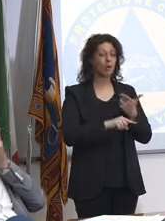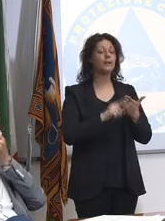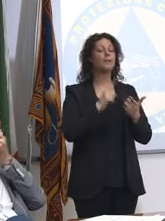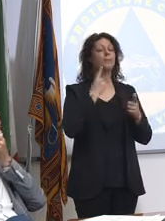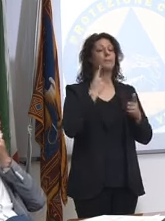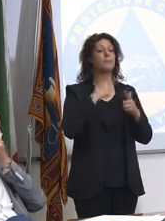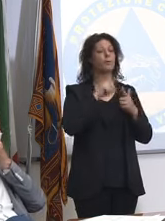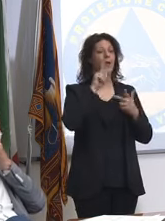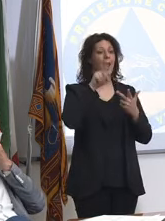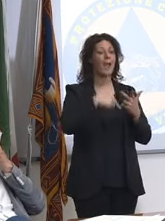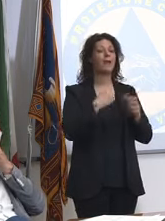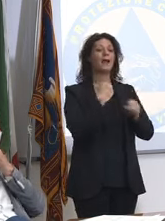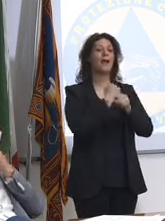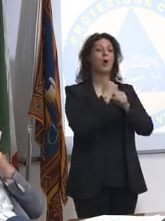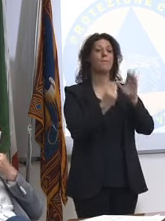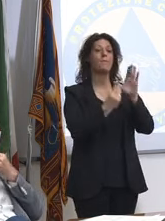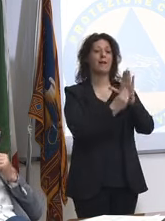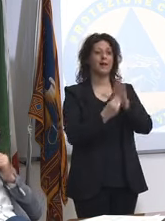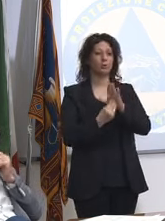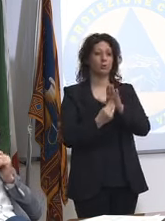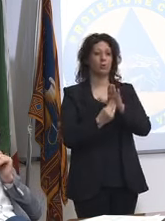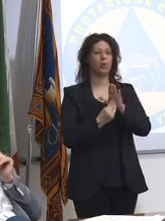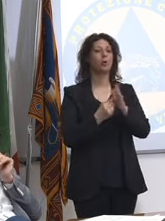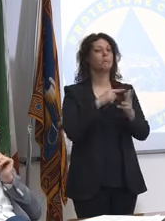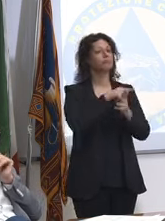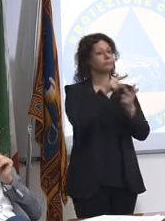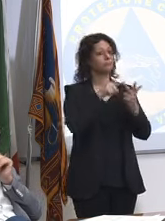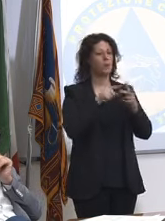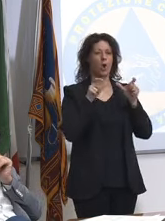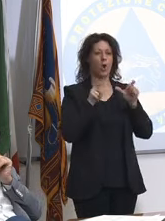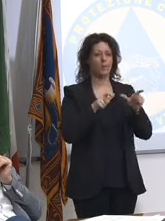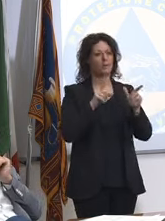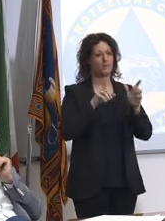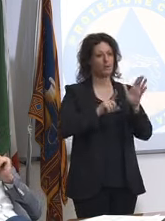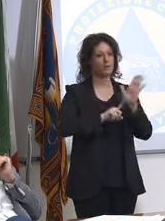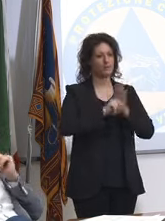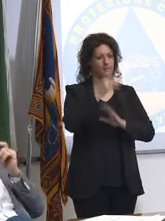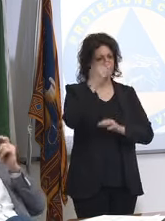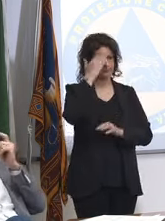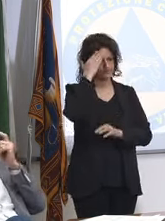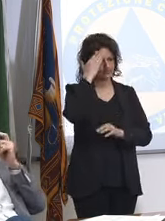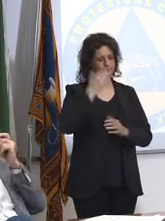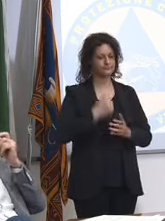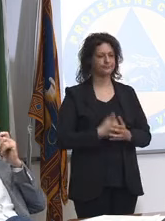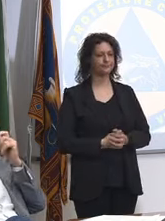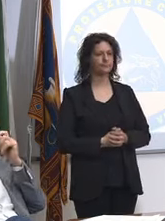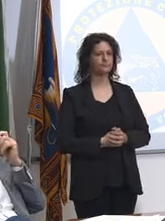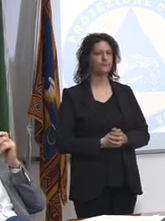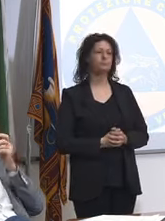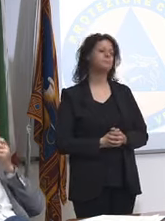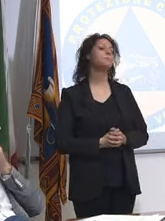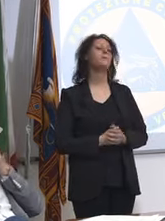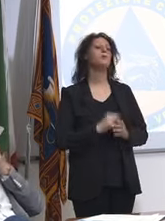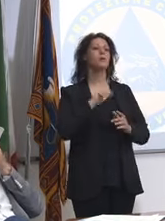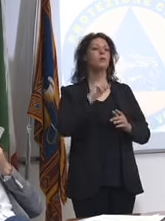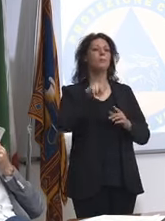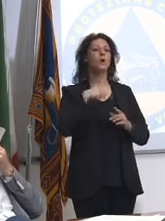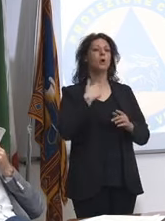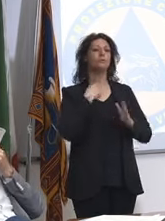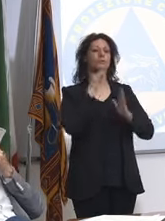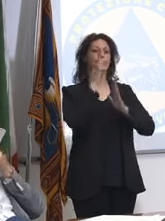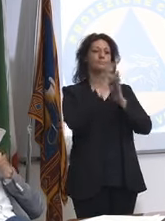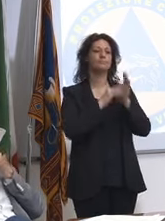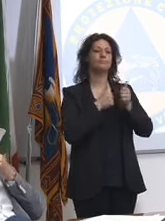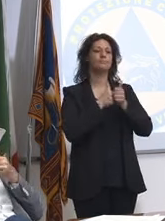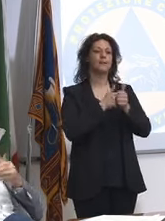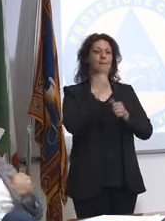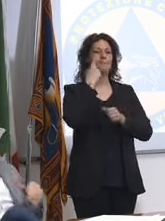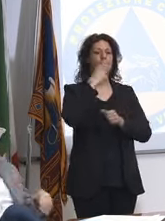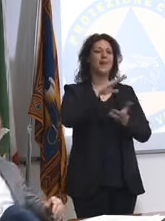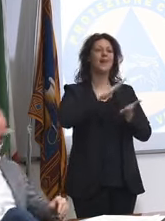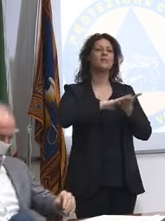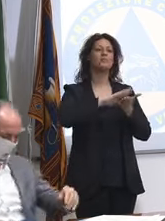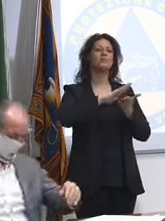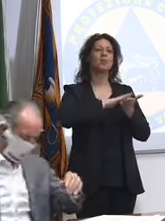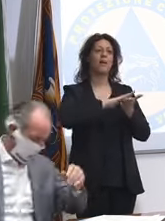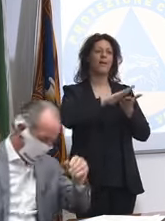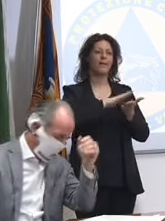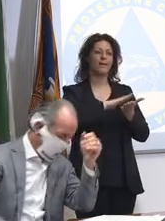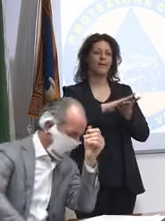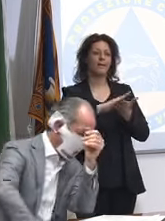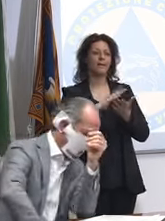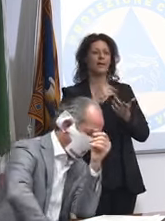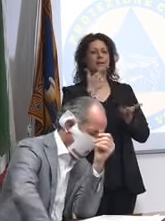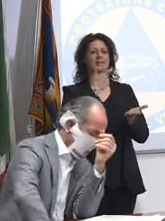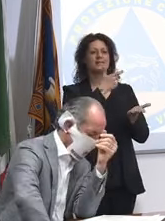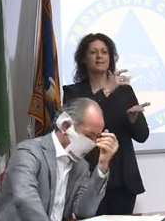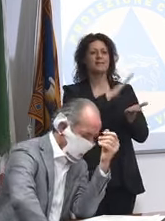operatori. Poi sulle misure di igiene e di diciamo, disinfezione di tutto quello che